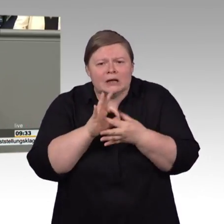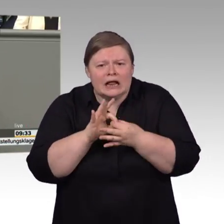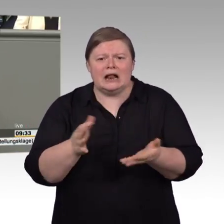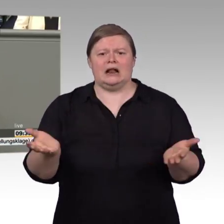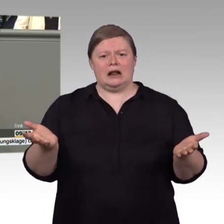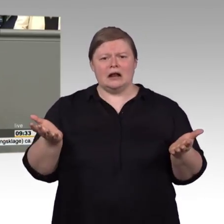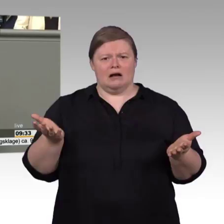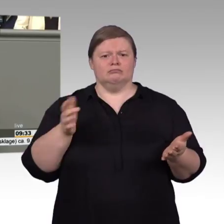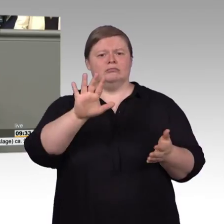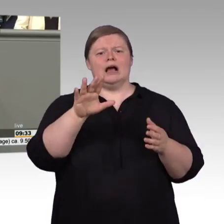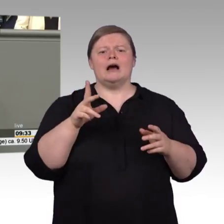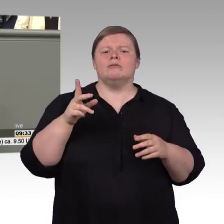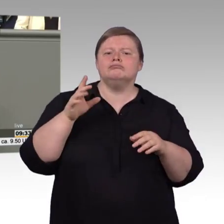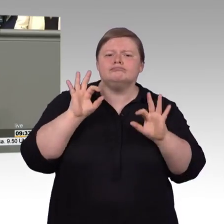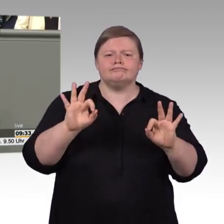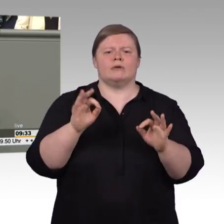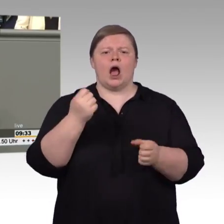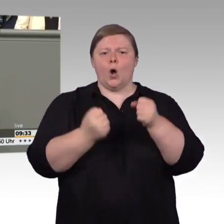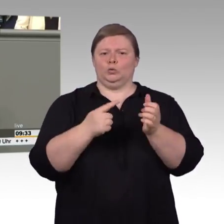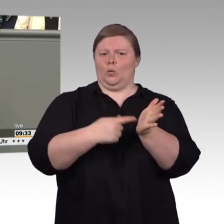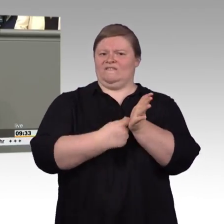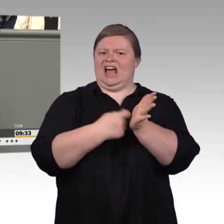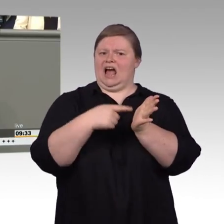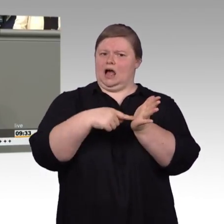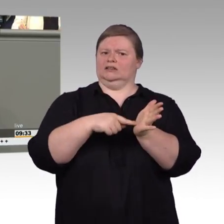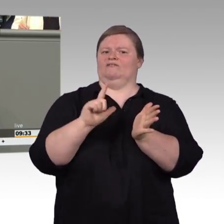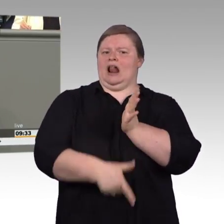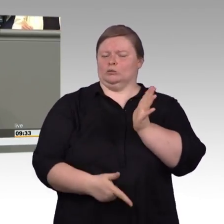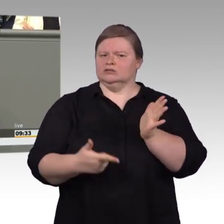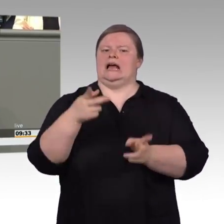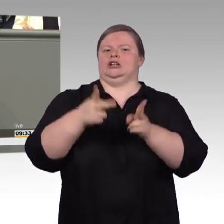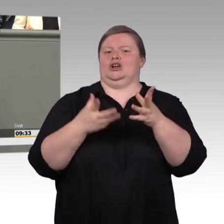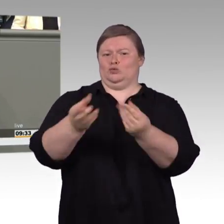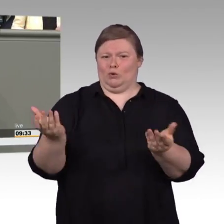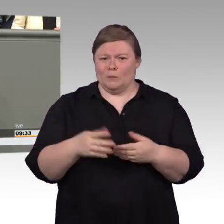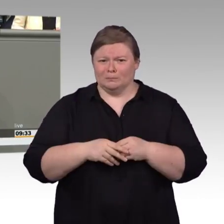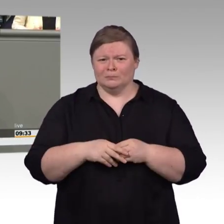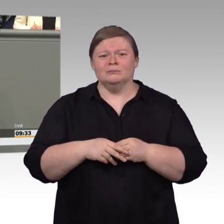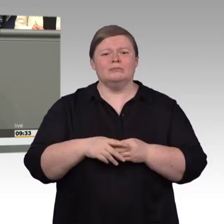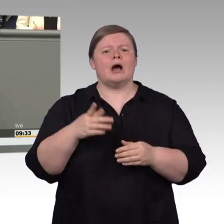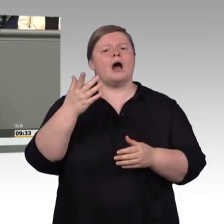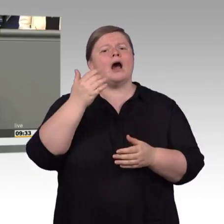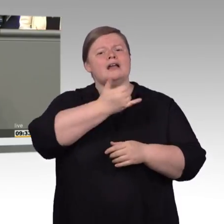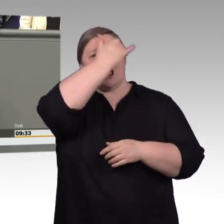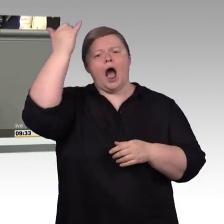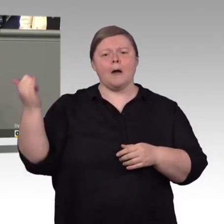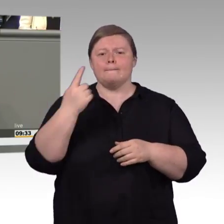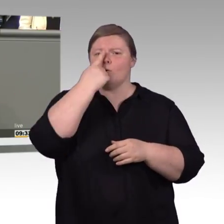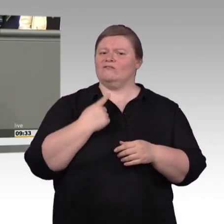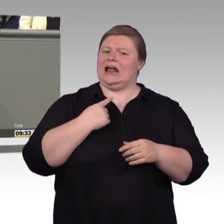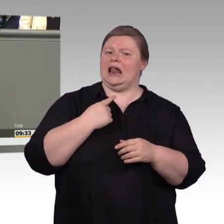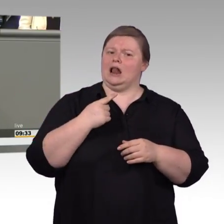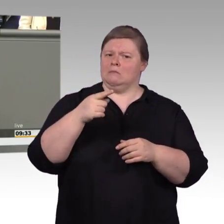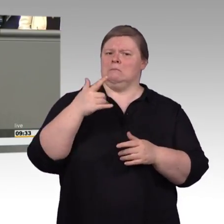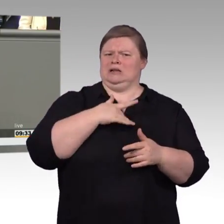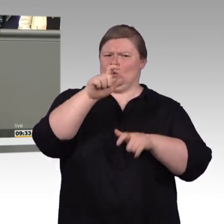Ansprüche. Und mit eben dieser drohenden Verjährung begründen Sie, Kolleginnen und Kollegen von der Regierung, Ihre Eile. Dabei